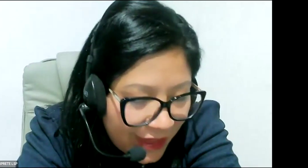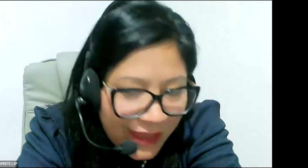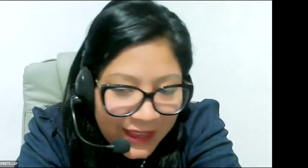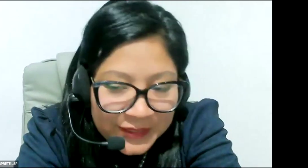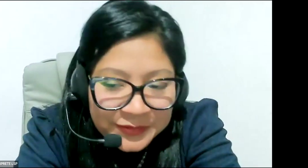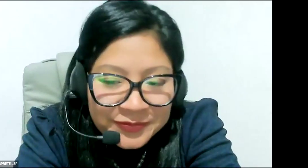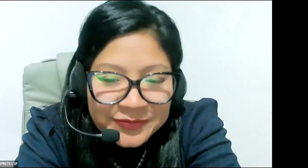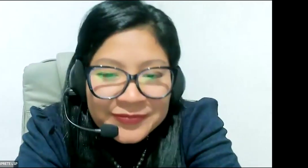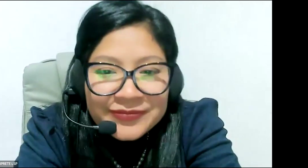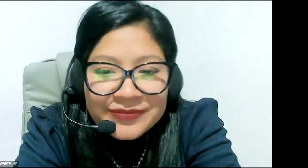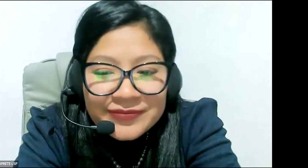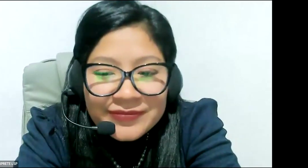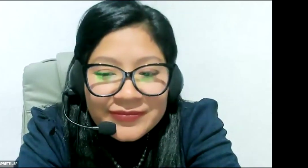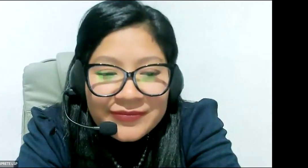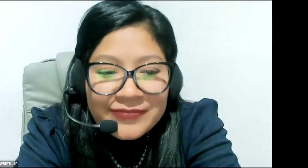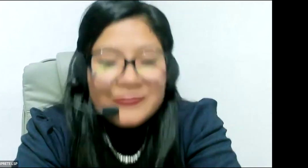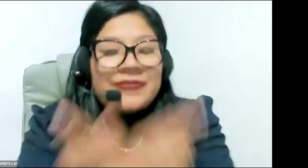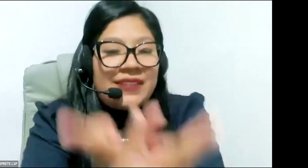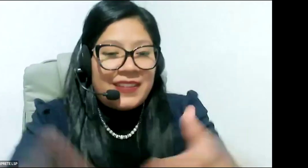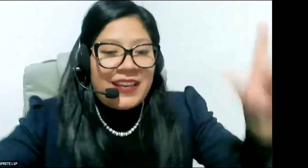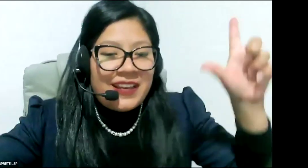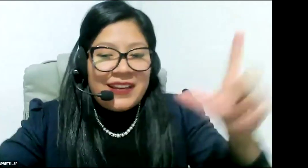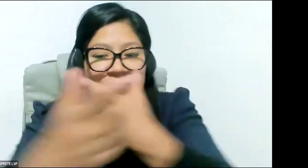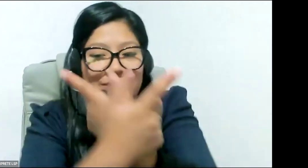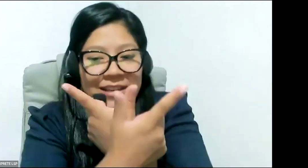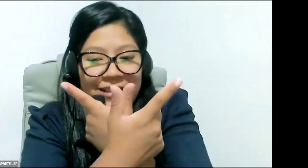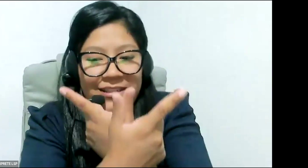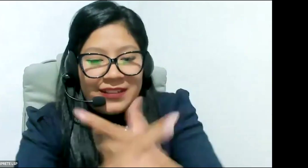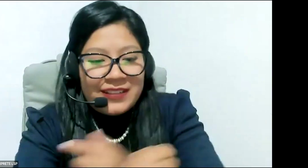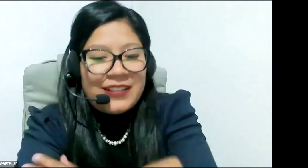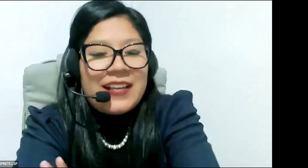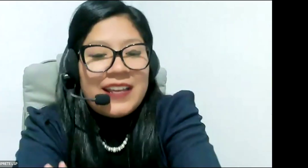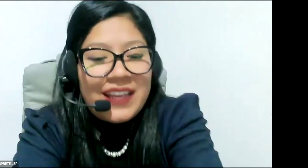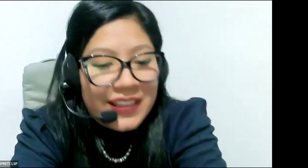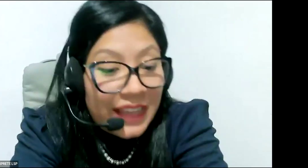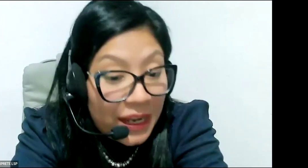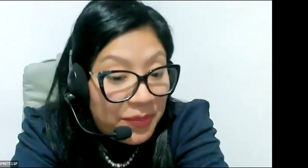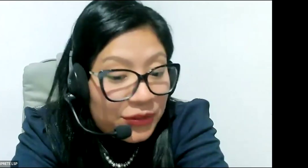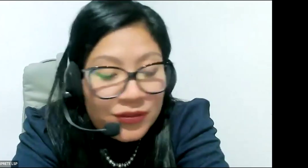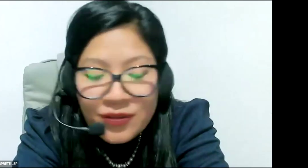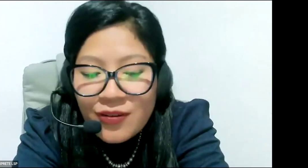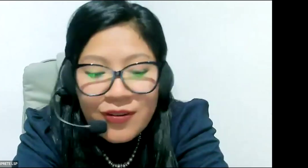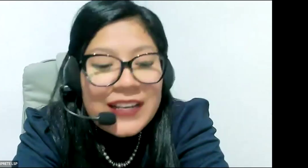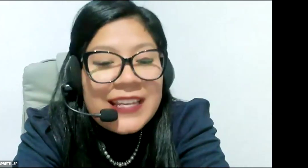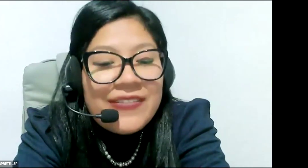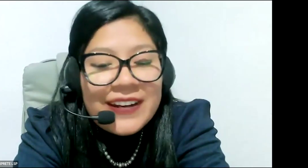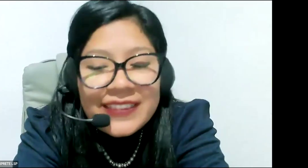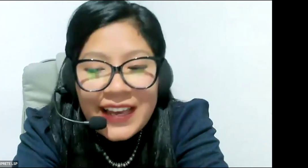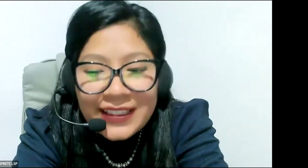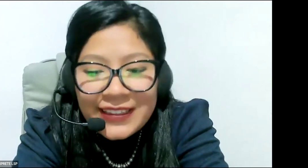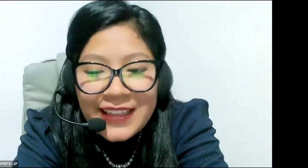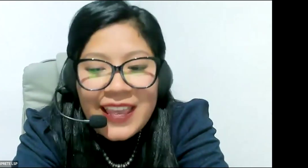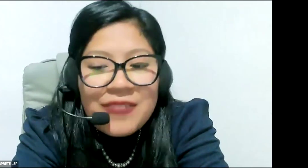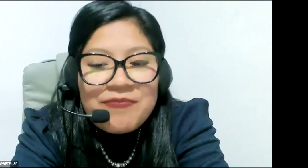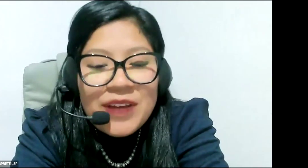la noche Ajá muy bien tarapoto no